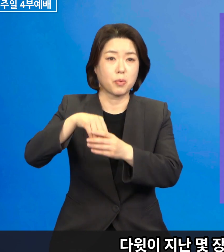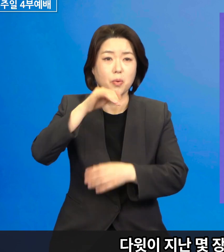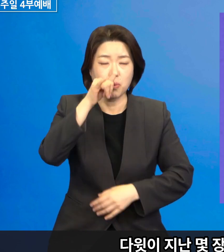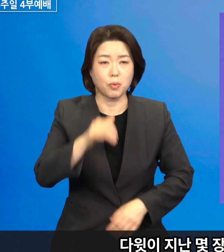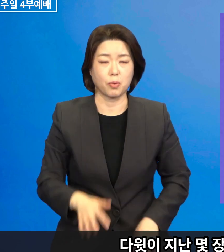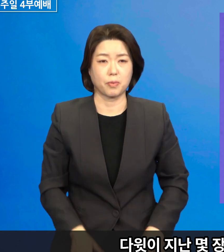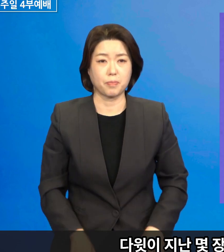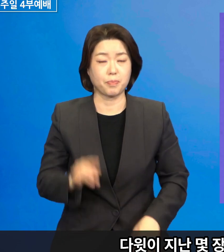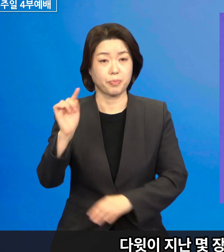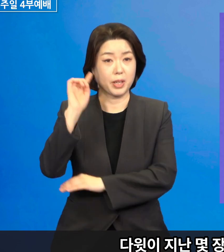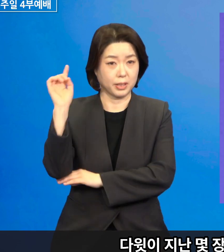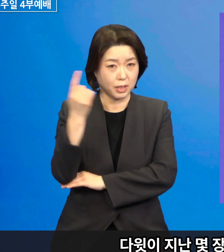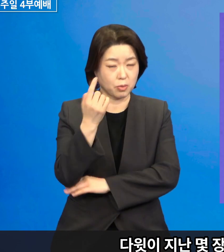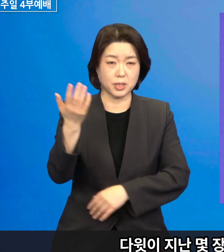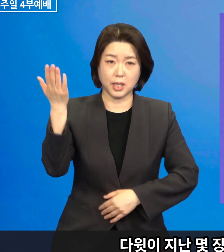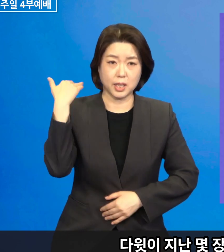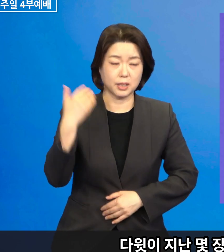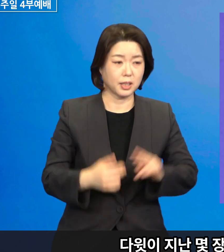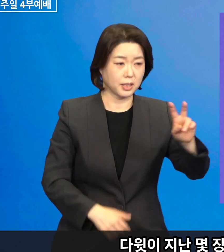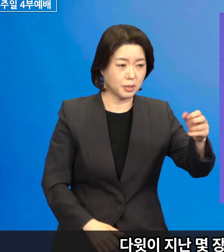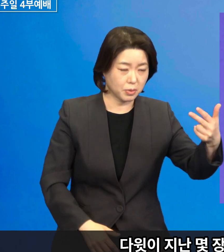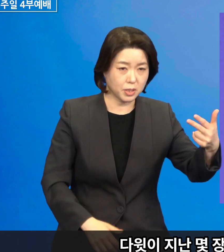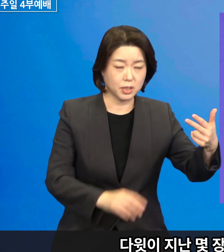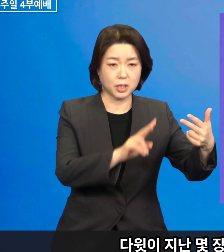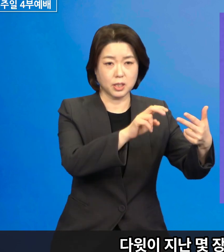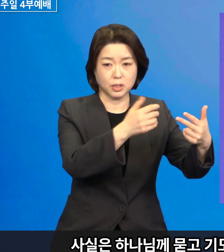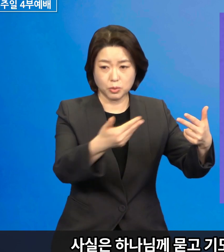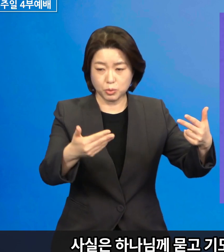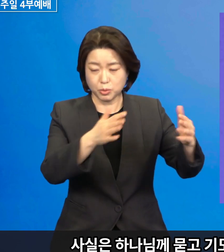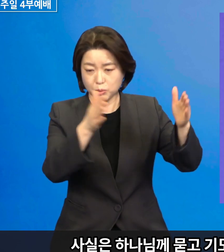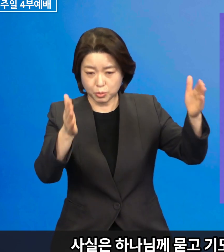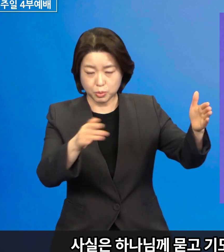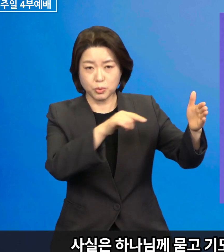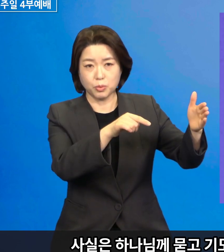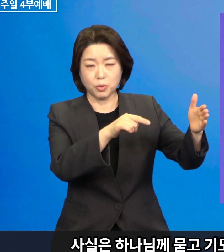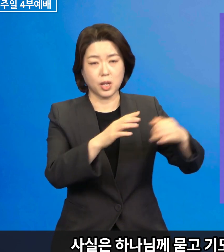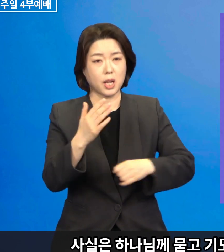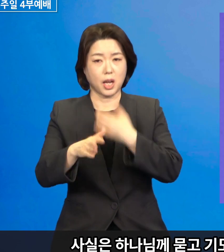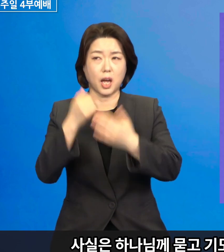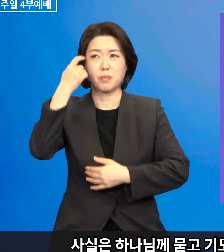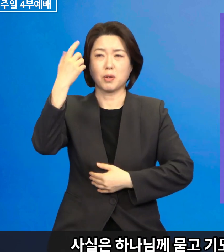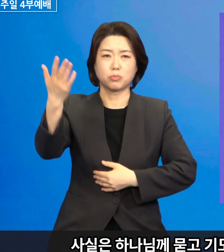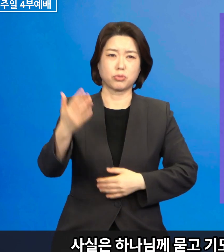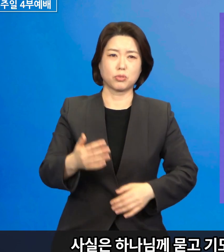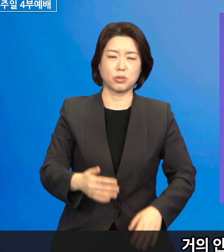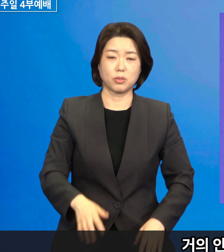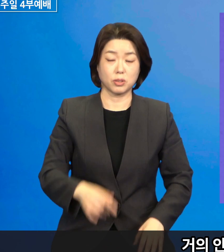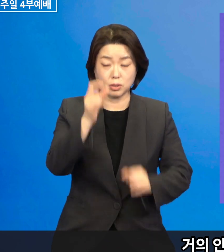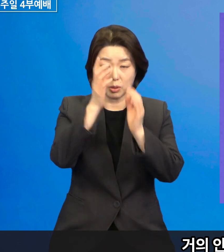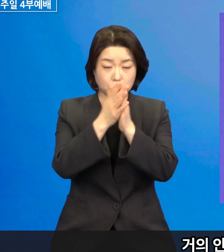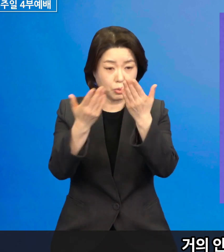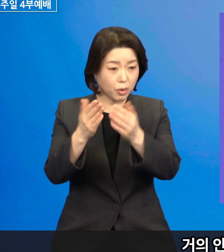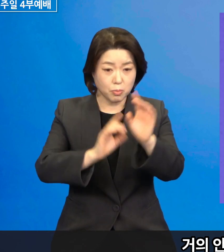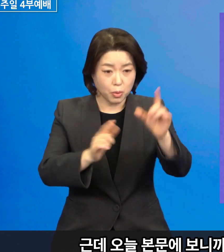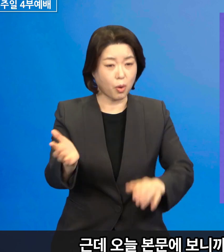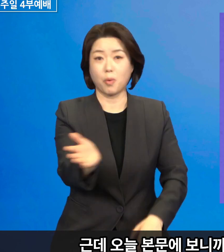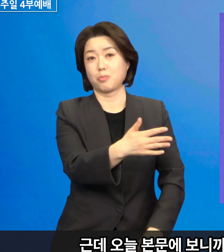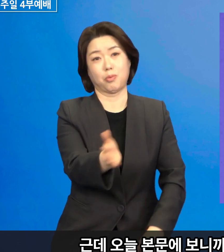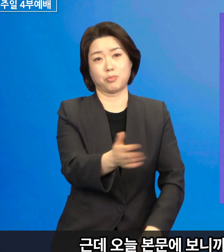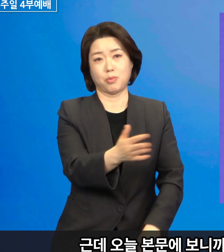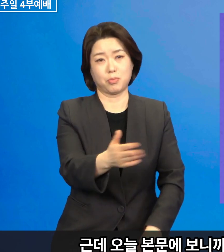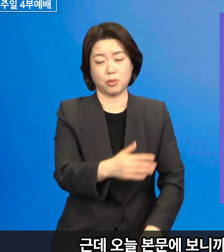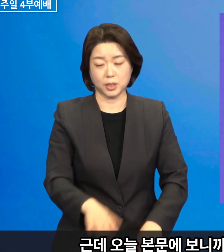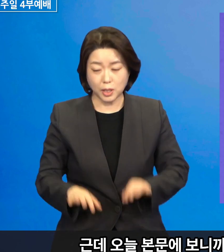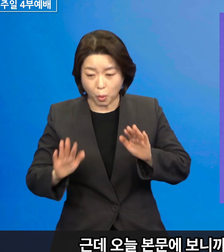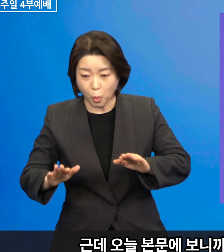다윗이 지난 몇 장 27, 29 지나면서 사실 하나님께 묻고 기도한 장면이 잘 나오지 않죠. 거의 안 나옵니다. 근데